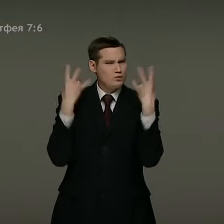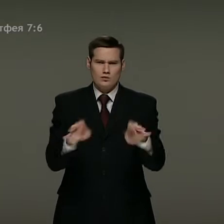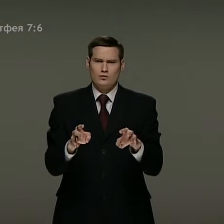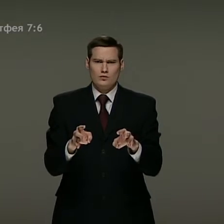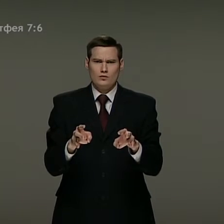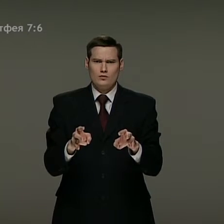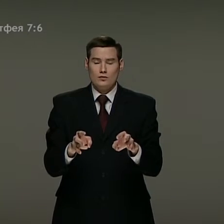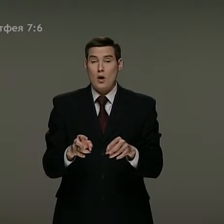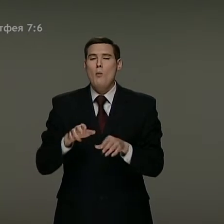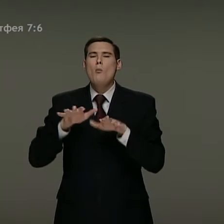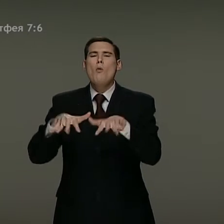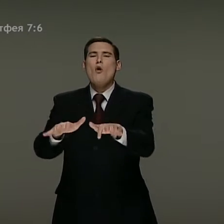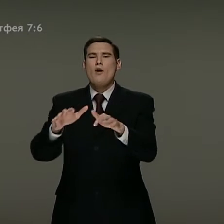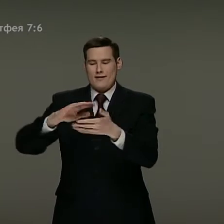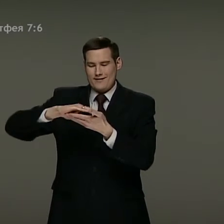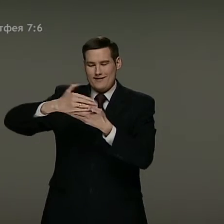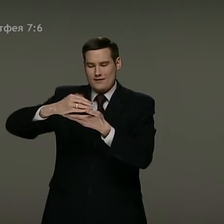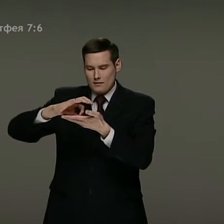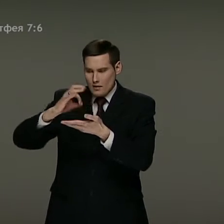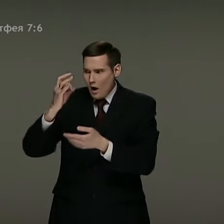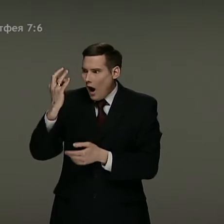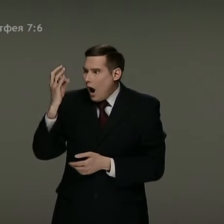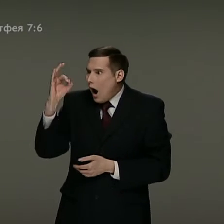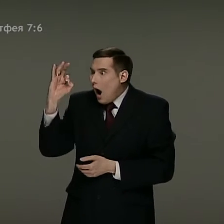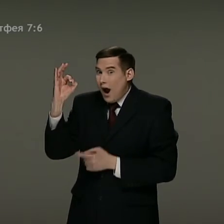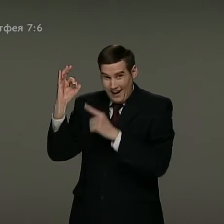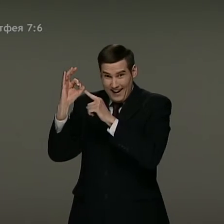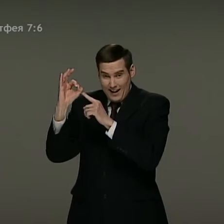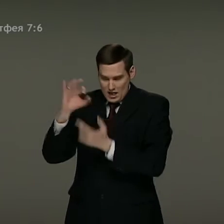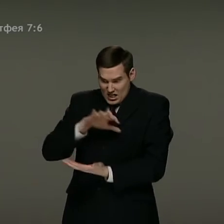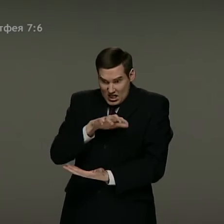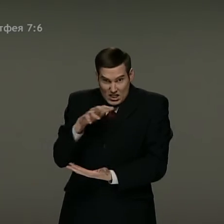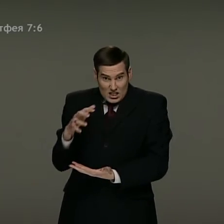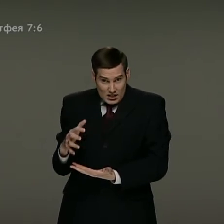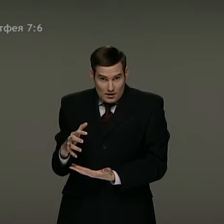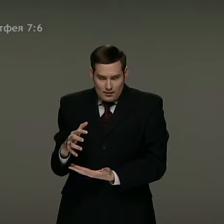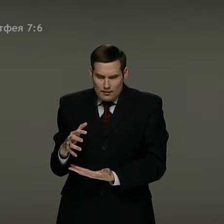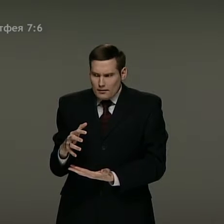И не в ту сторону отправляйтесь вы счастье свое